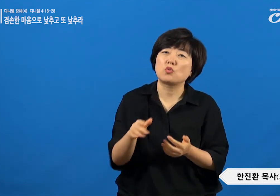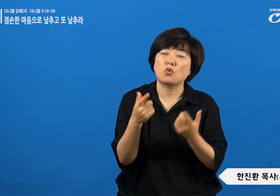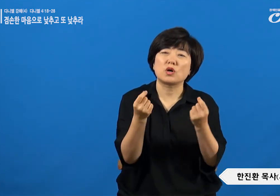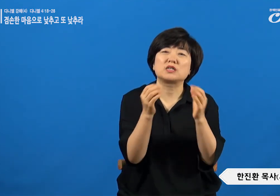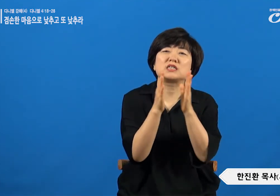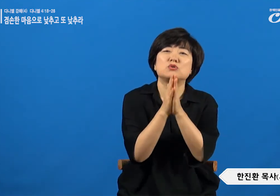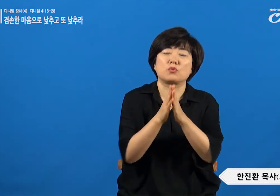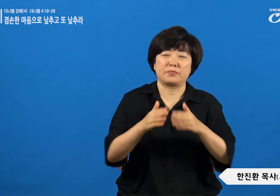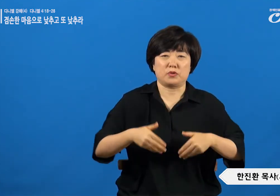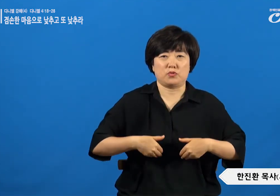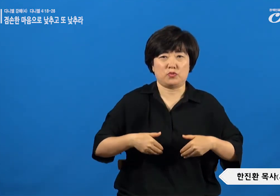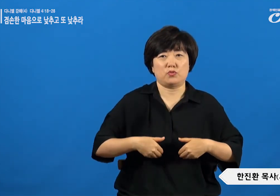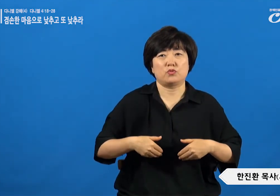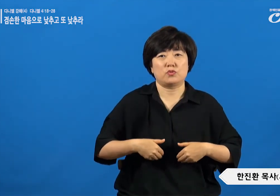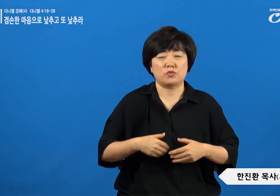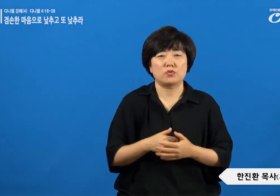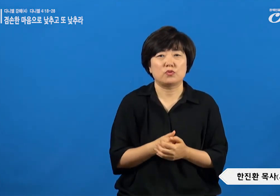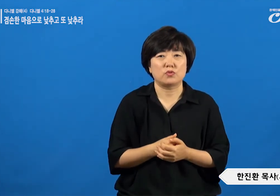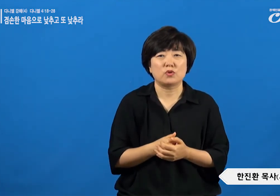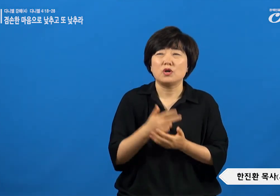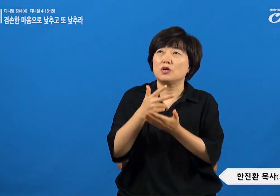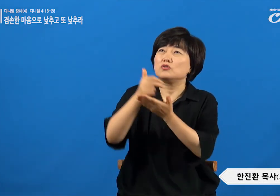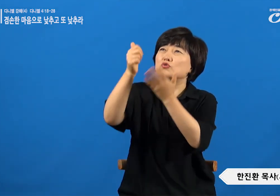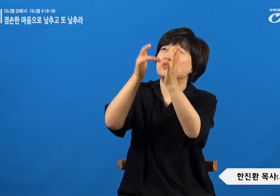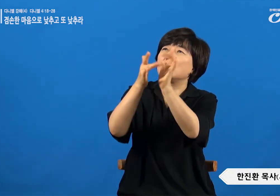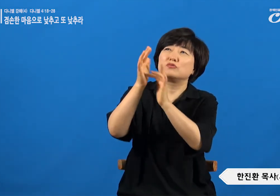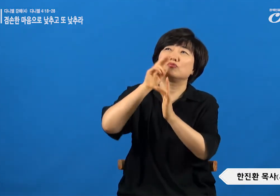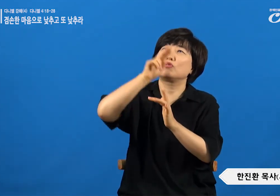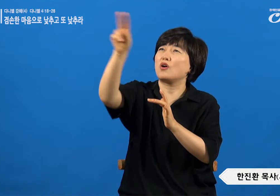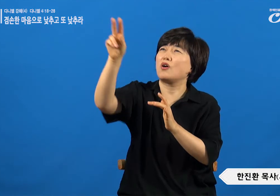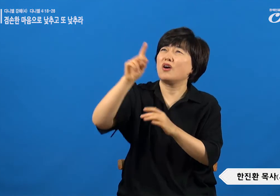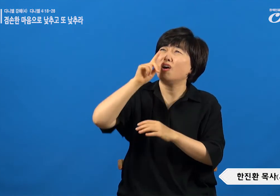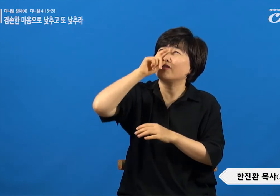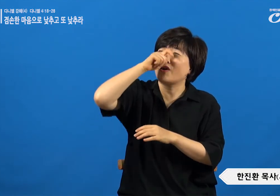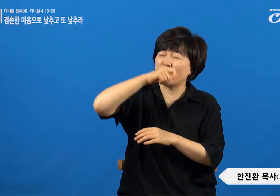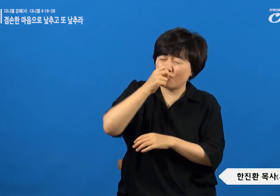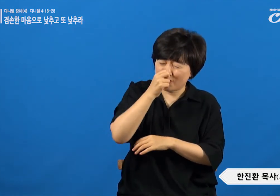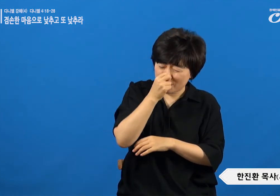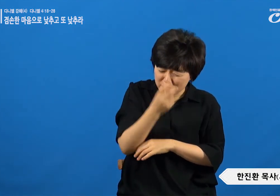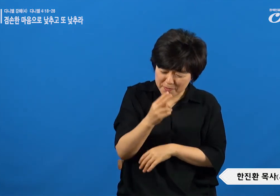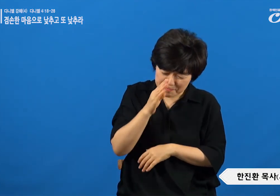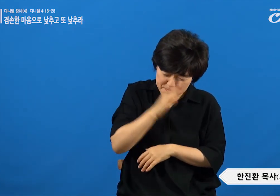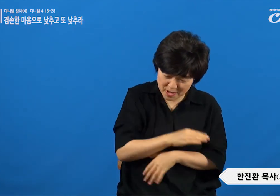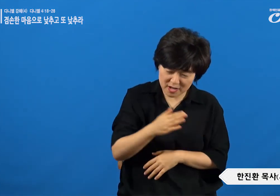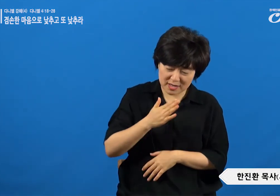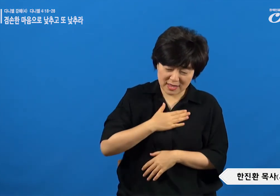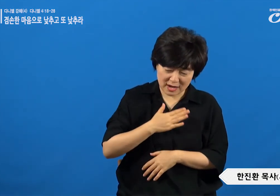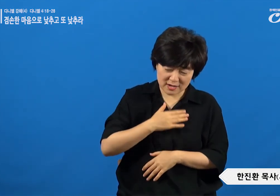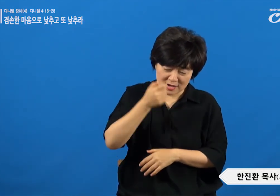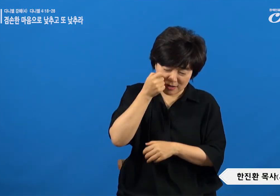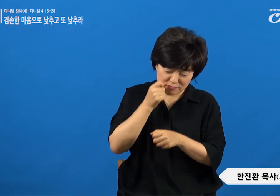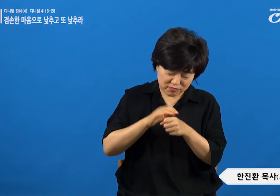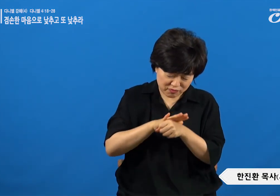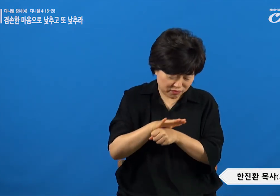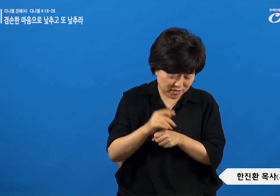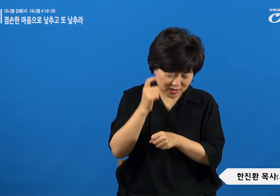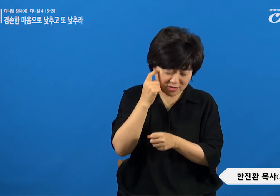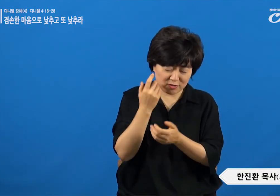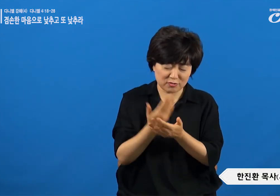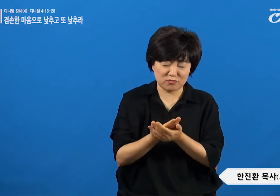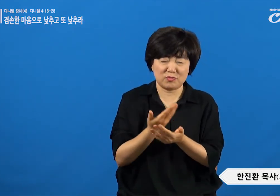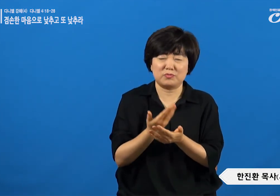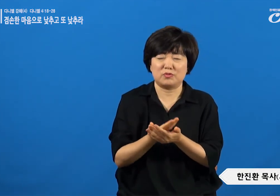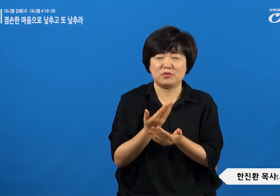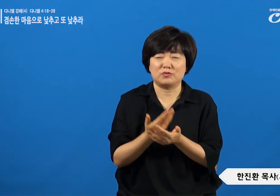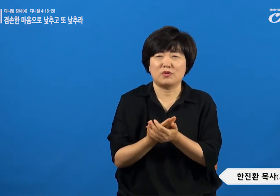우리도 그 기도가 필요합니다. 주 예수여, 더럽고 형편없는 저를 불쌍히